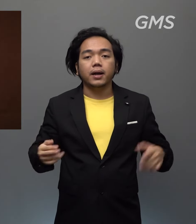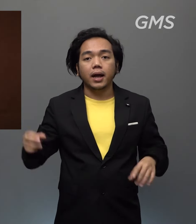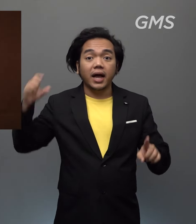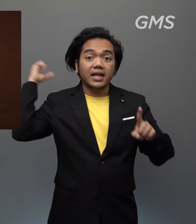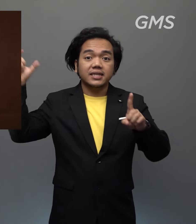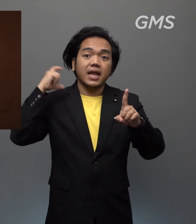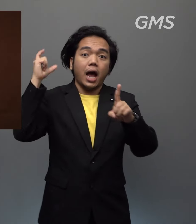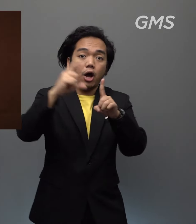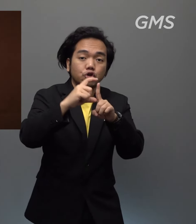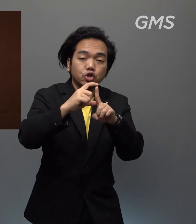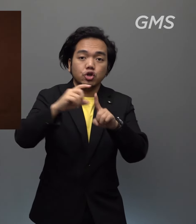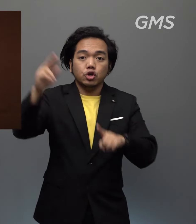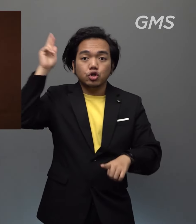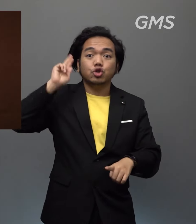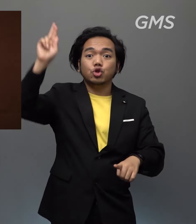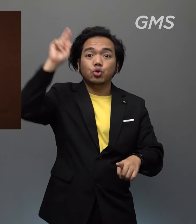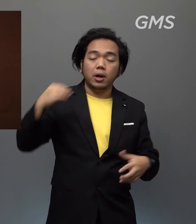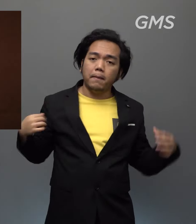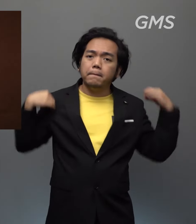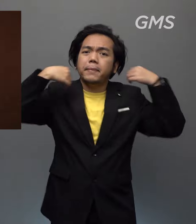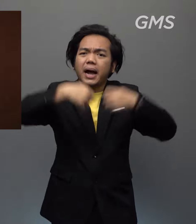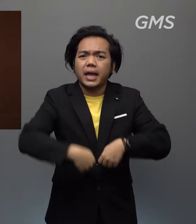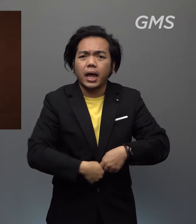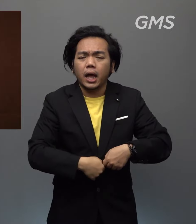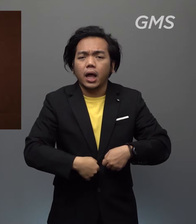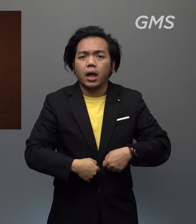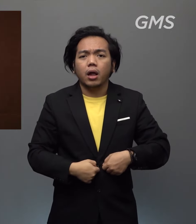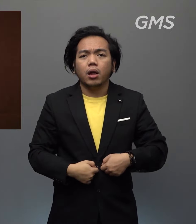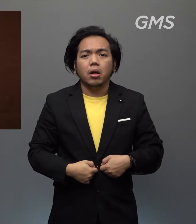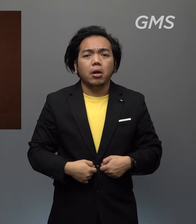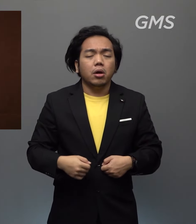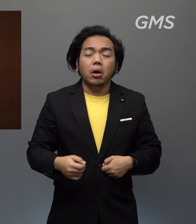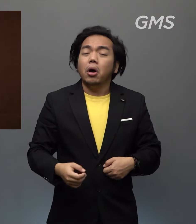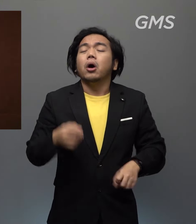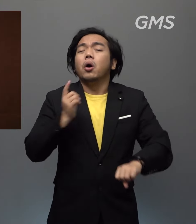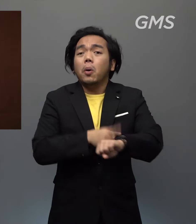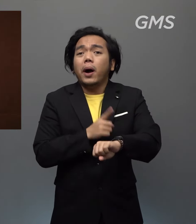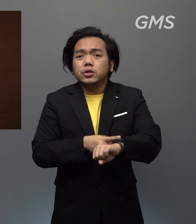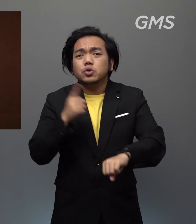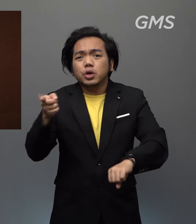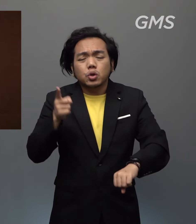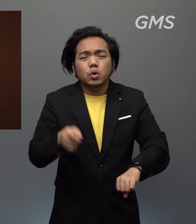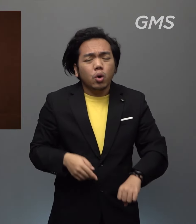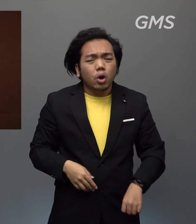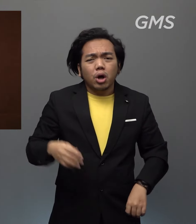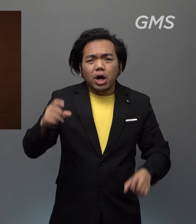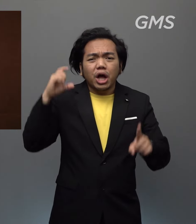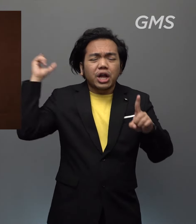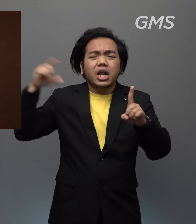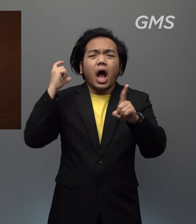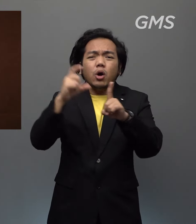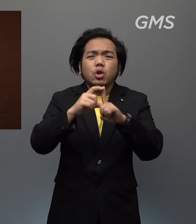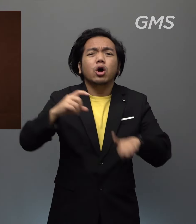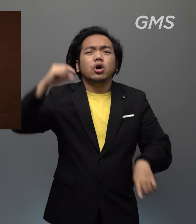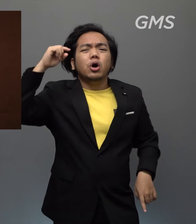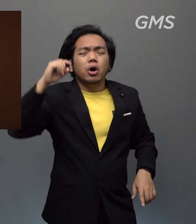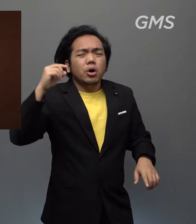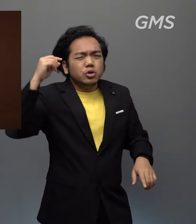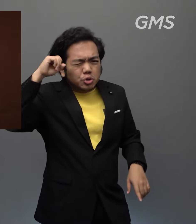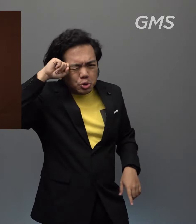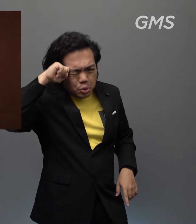orang. Tapi melewati masa-masa pengejaran pelariannya, dikejar-kejar oleh Saul, justru disitulah muncul